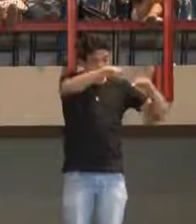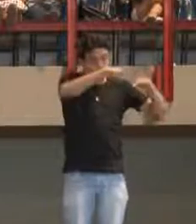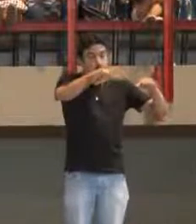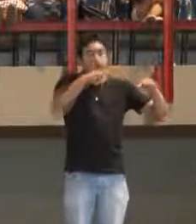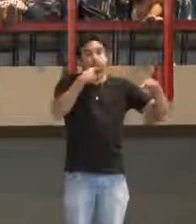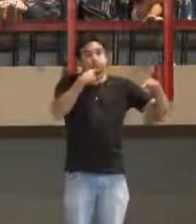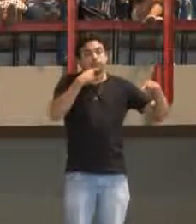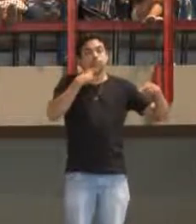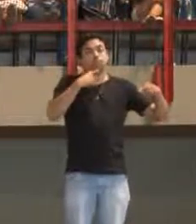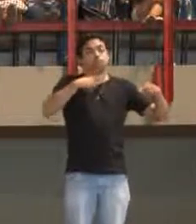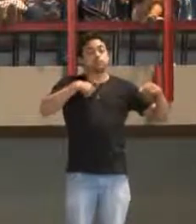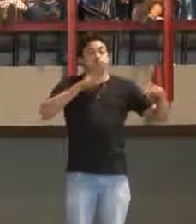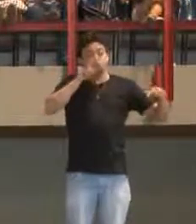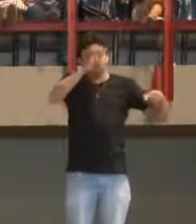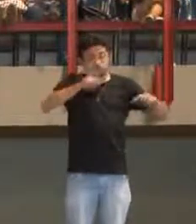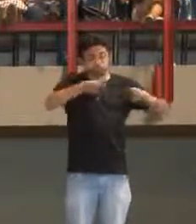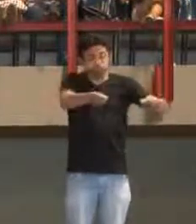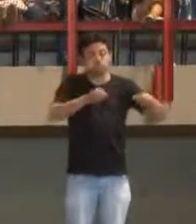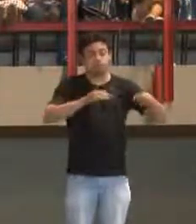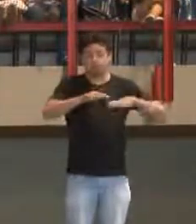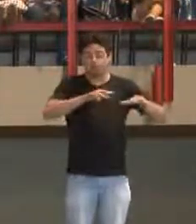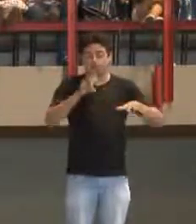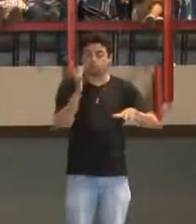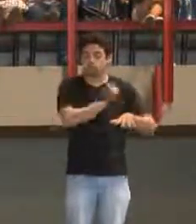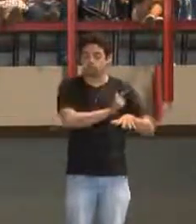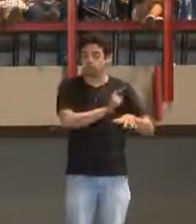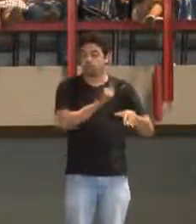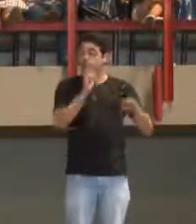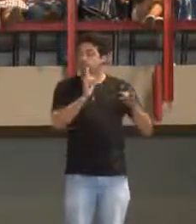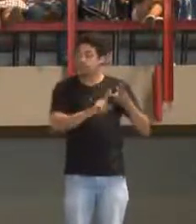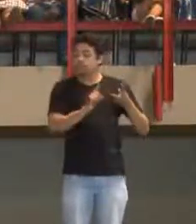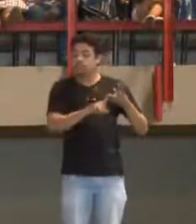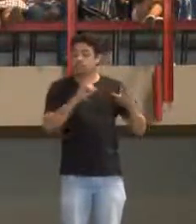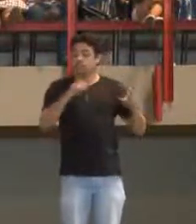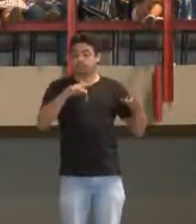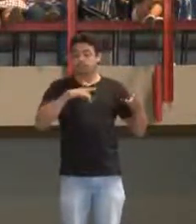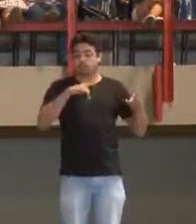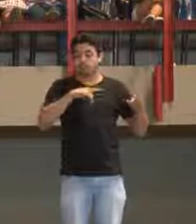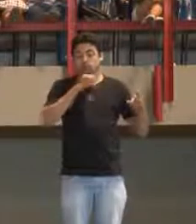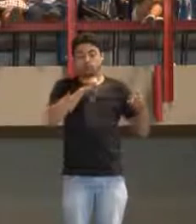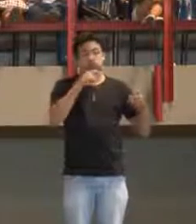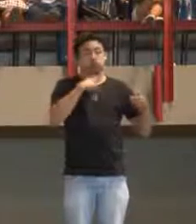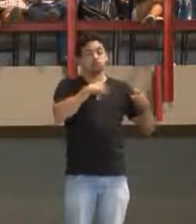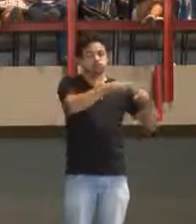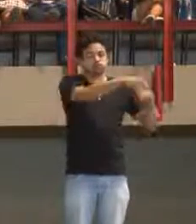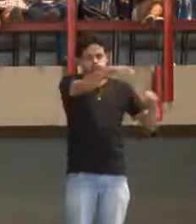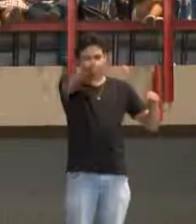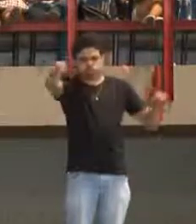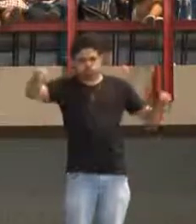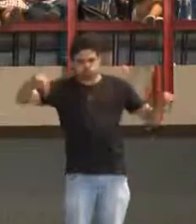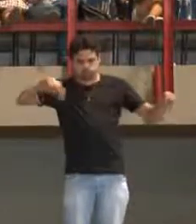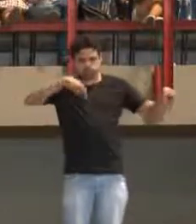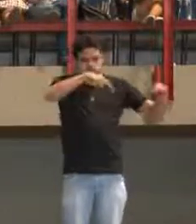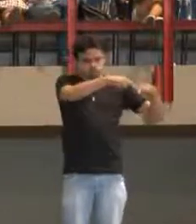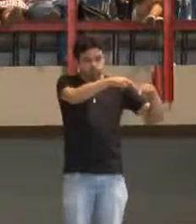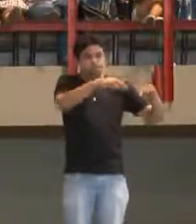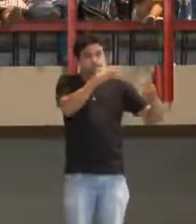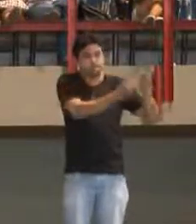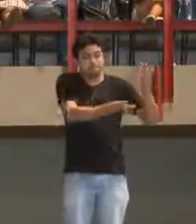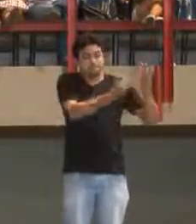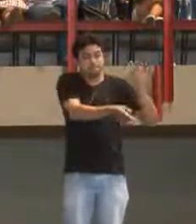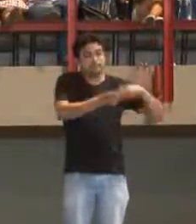poder cumprir aquela tarefa. E se ele estiver correndo uma maratona, aí ele perde